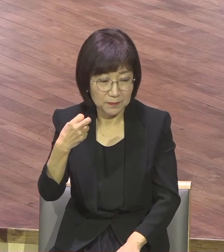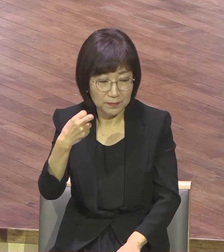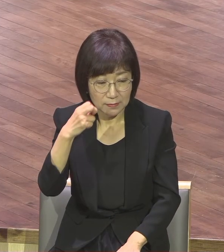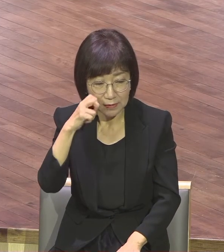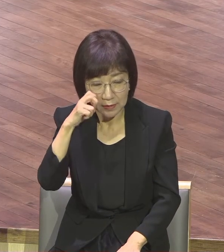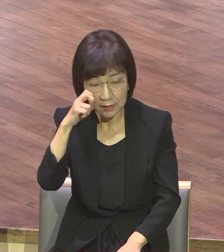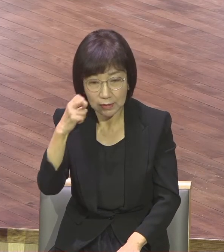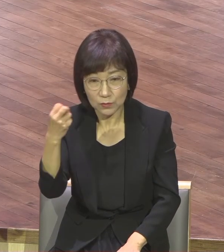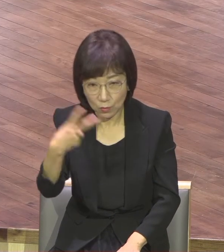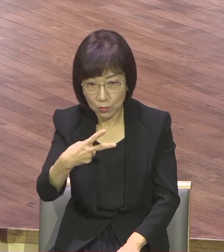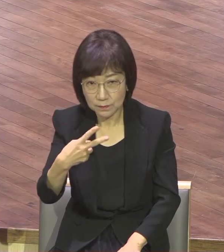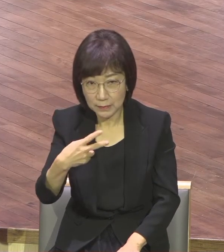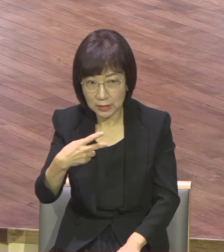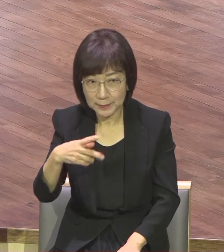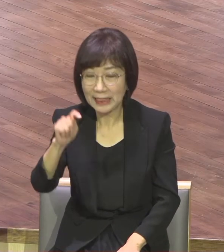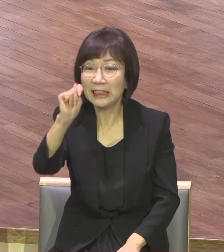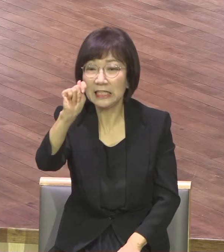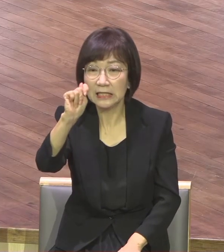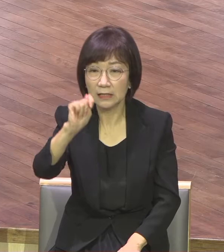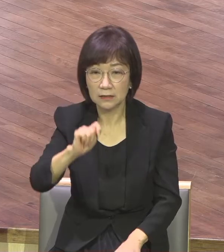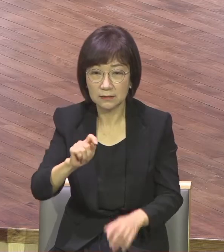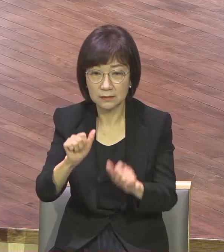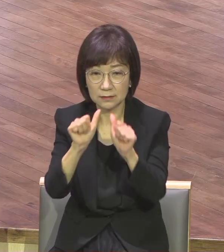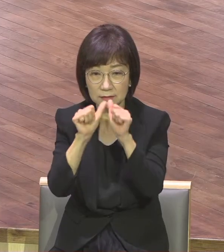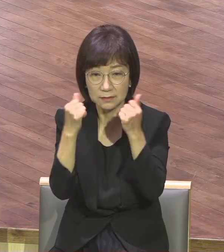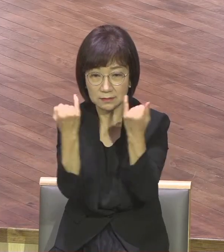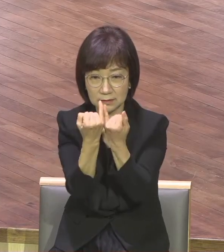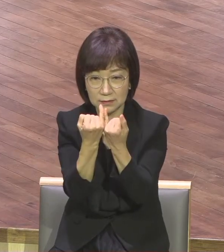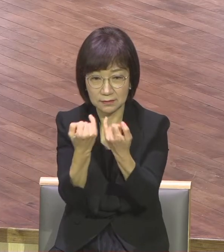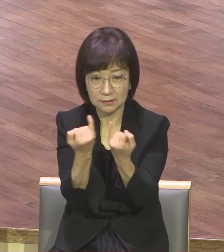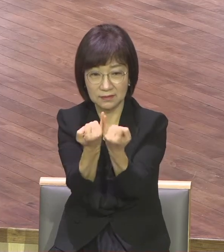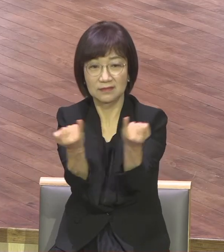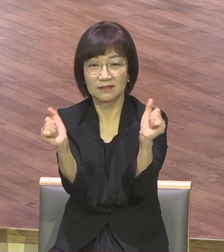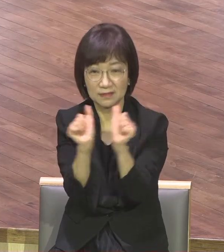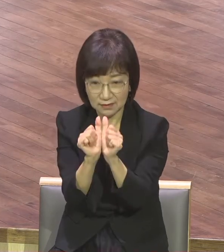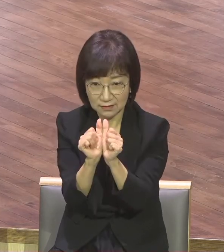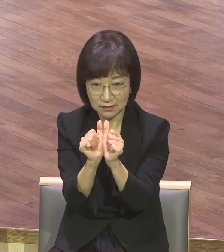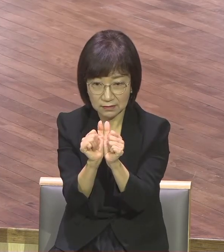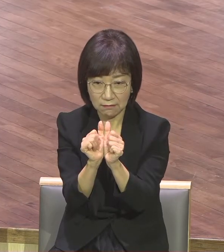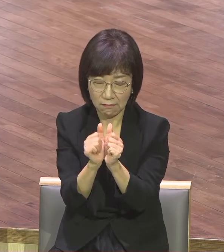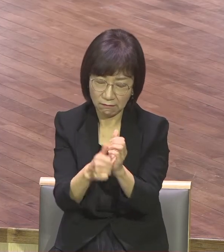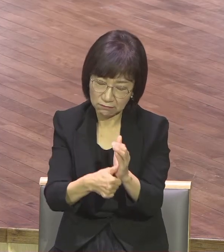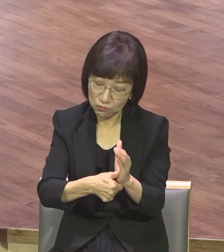이 양성애자들, T는 트랜스젠더입니다. 그래서